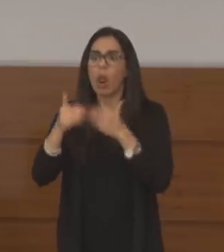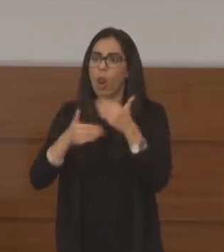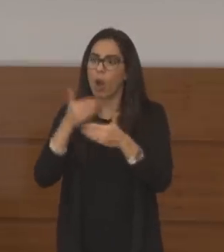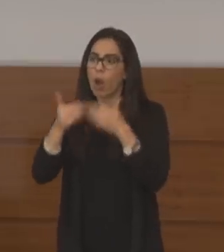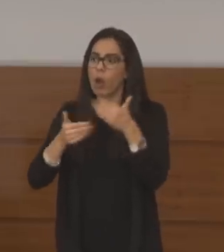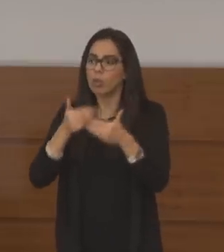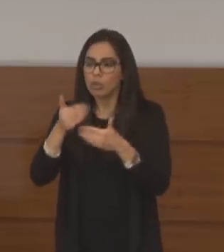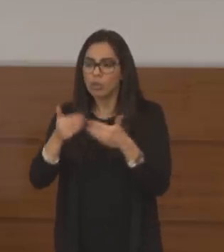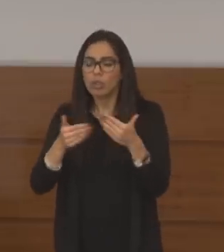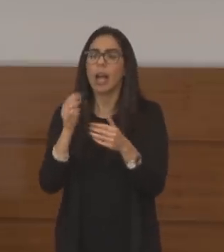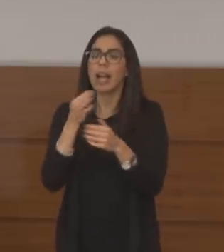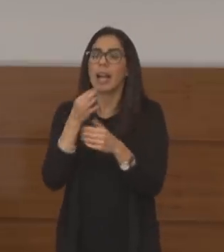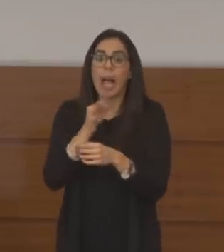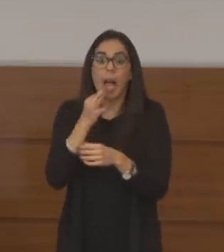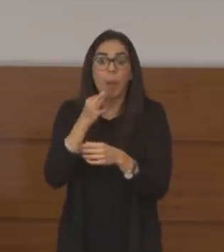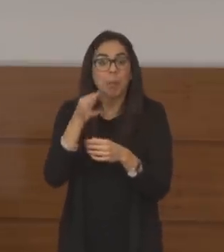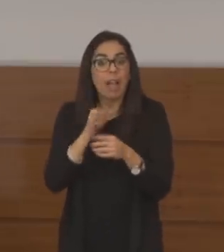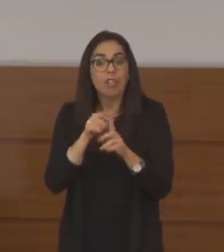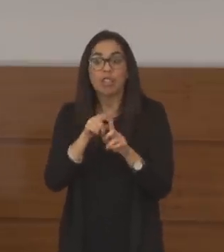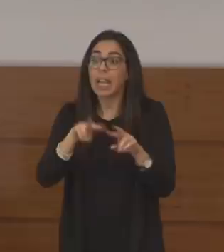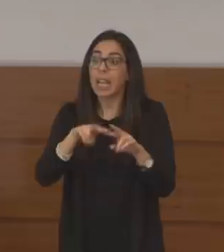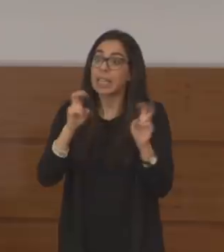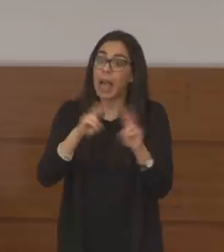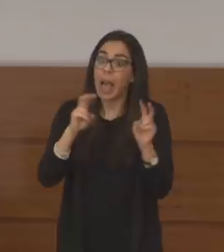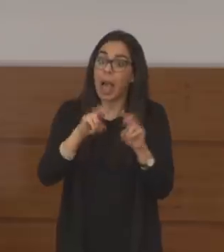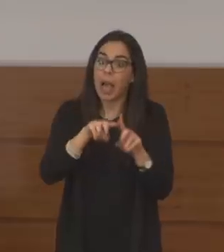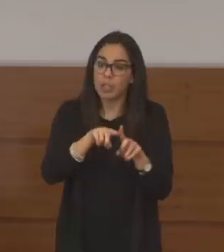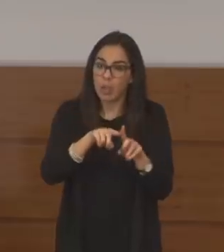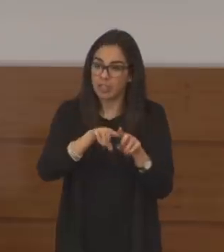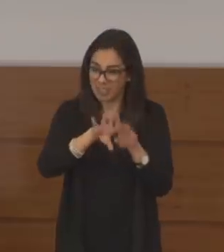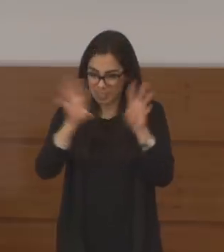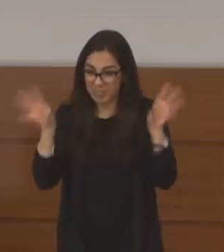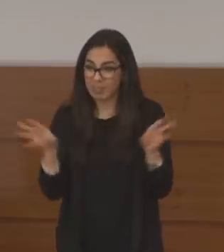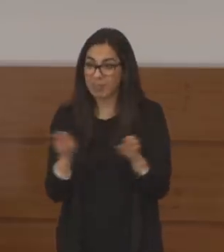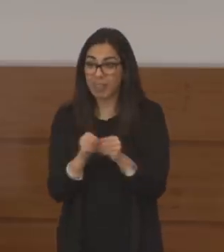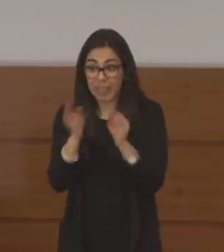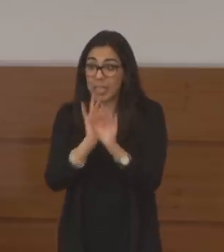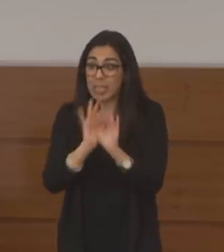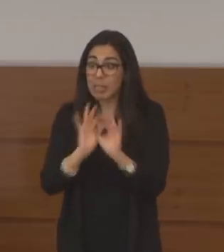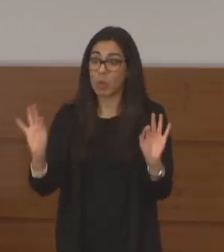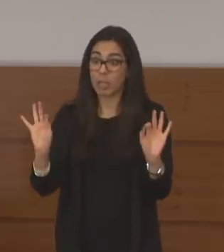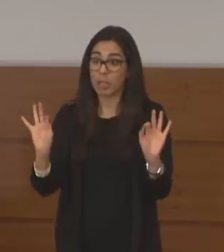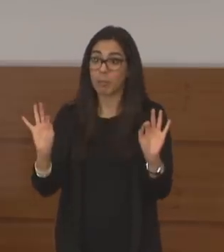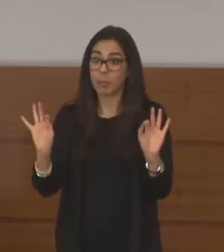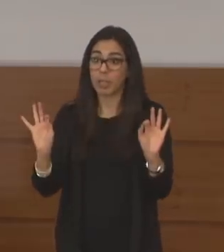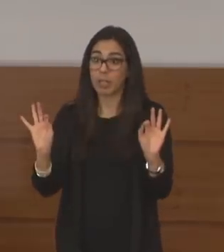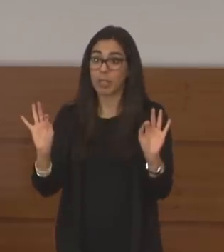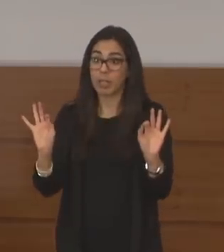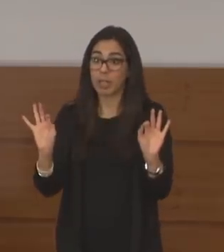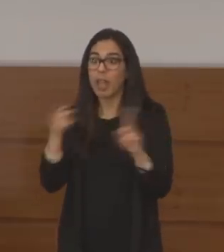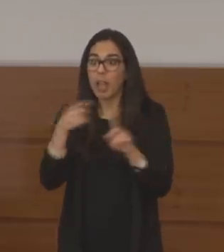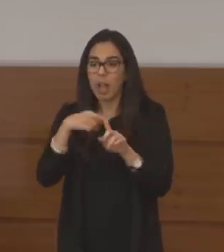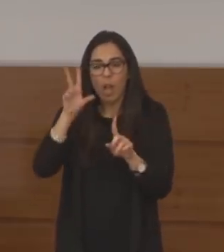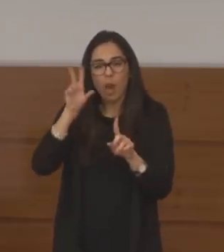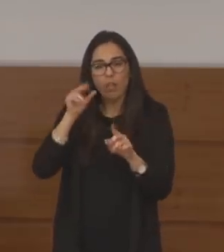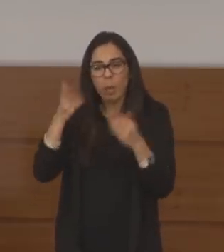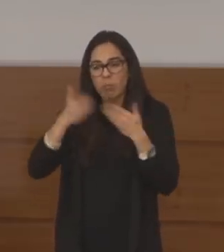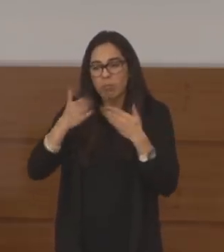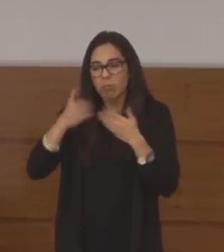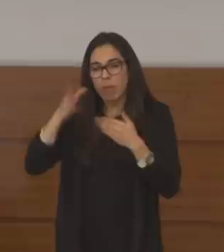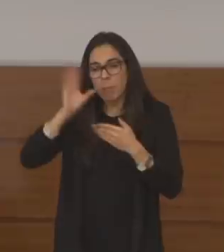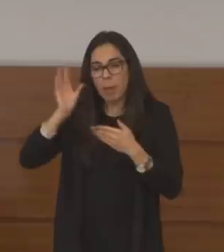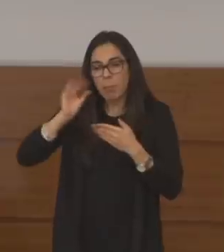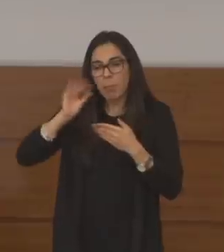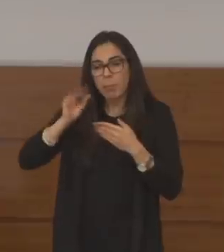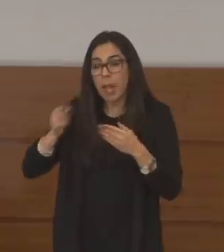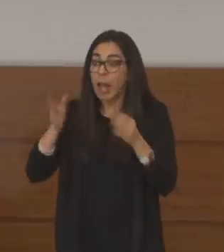verificando le capacità diagnostiche man mano che si renderanno disponibili man mano che acquisiremo conoscenze eventuali